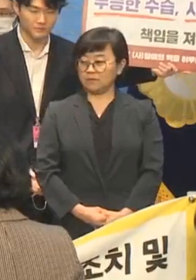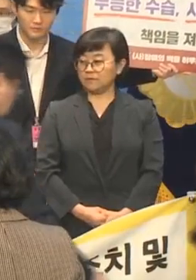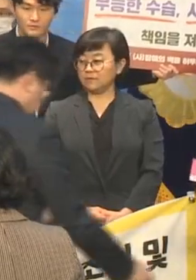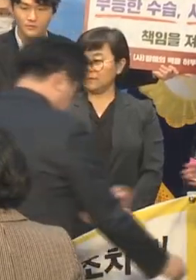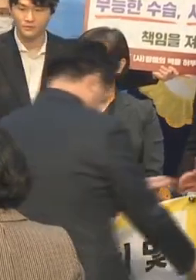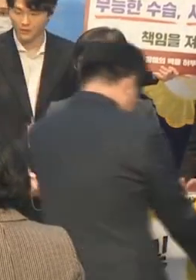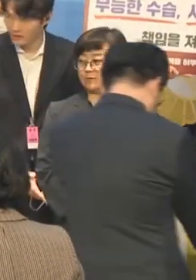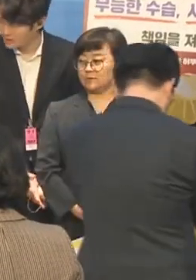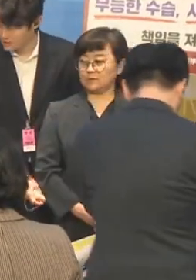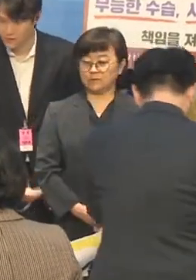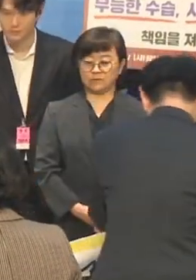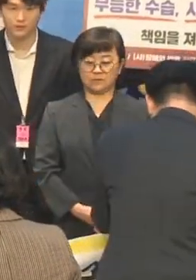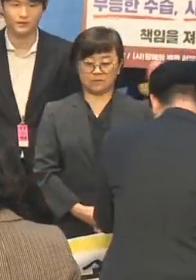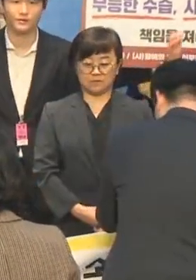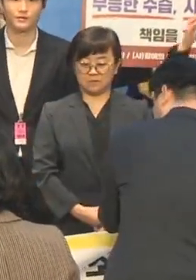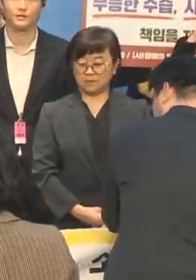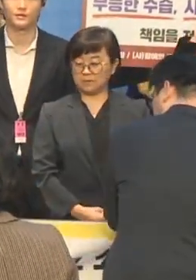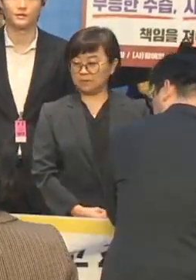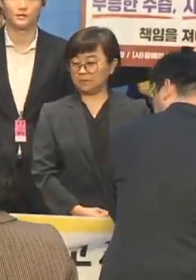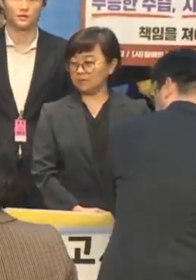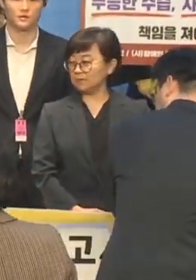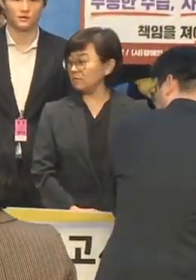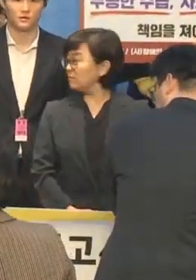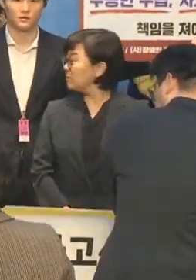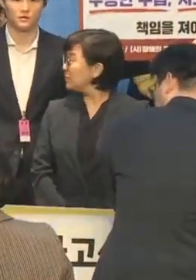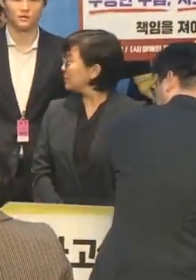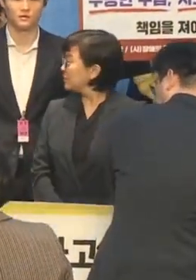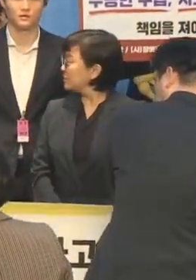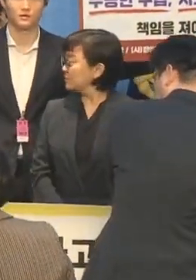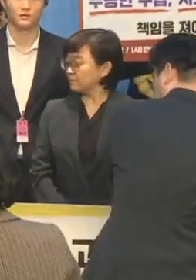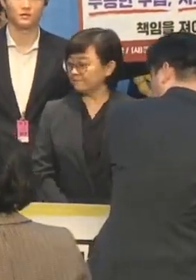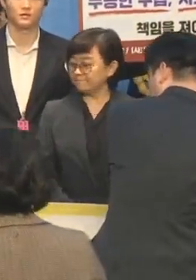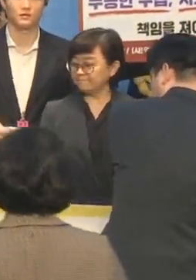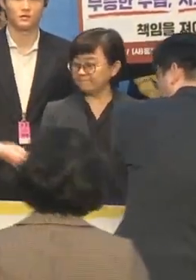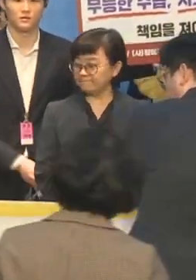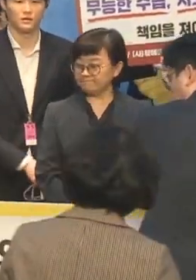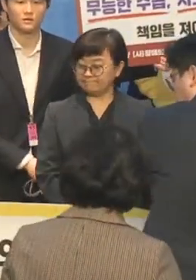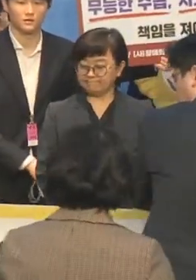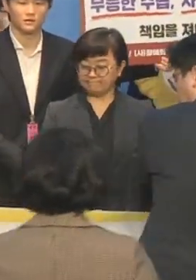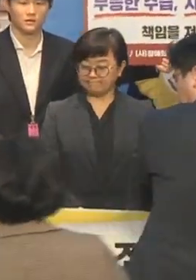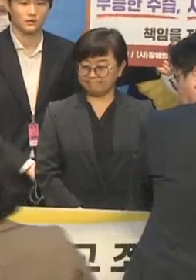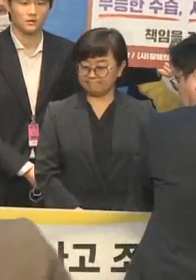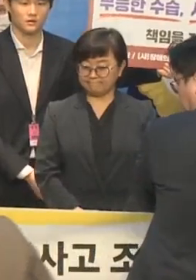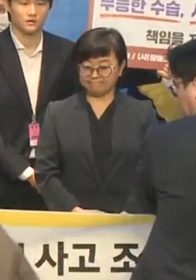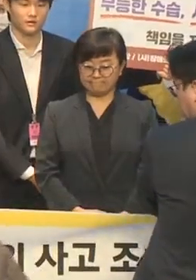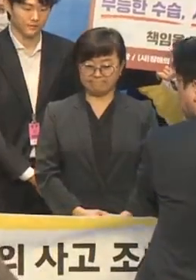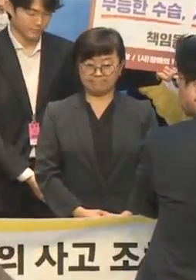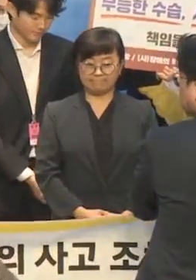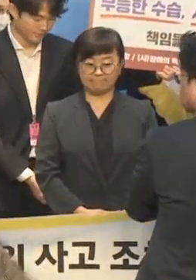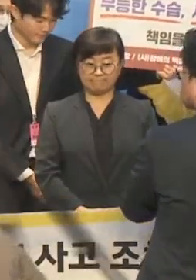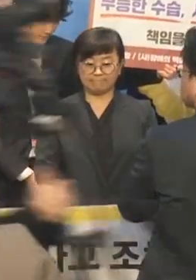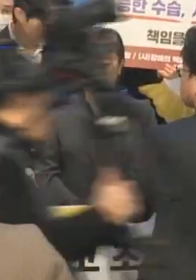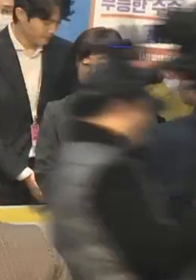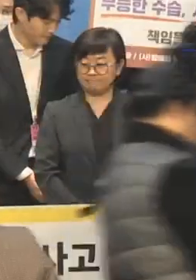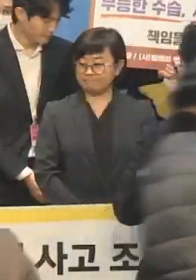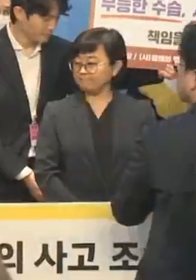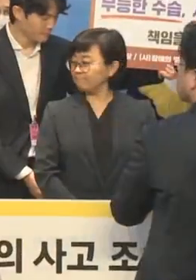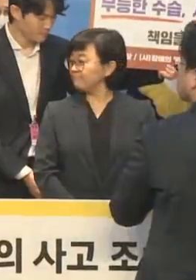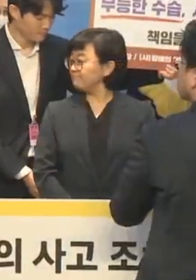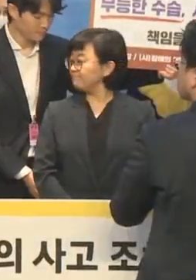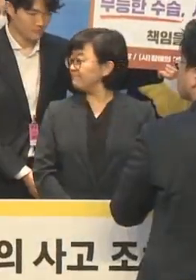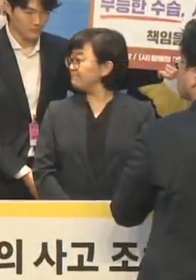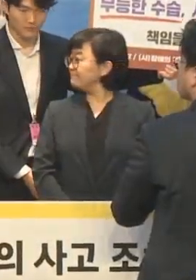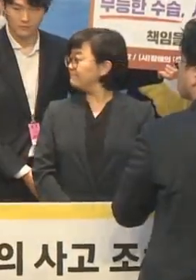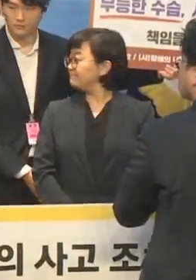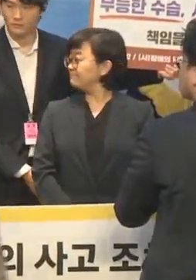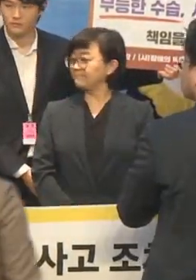벗어. 부장님 저 마스크 쓰고 왔어요. 네. 자, 순서가 제가 하고 다음 누구시죠? 저는 이게 저